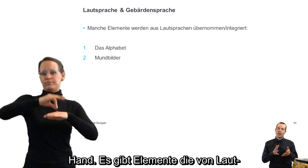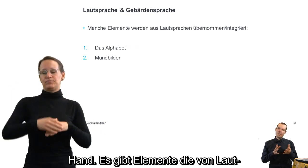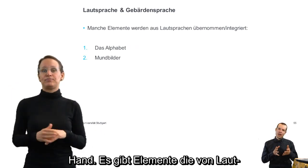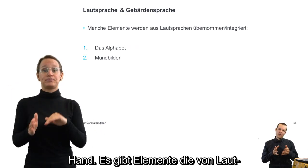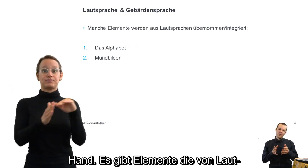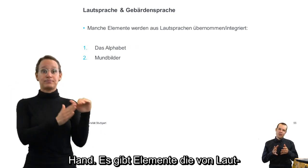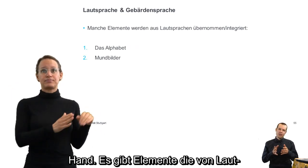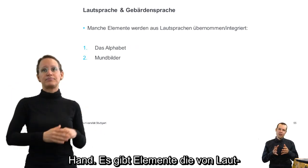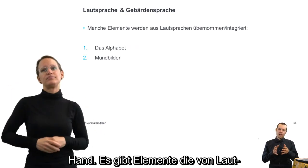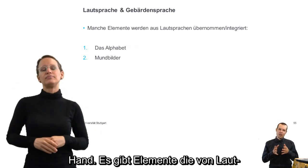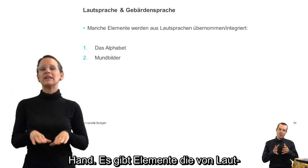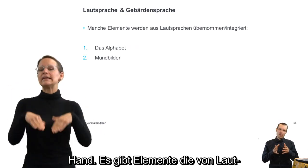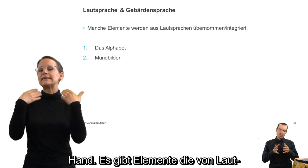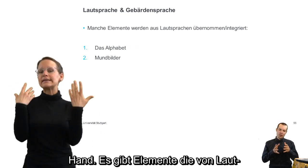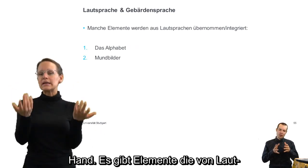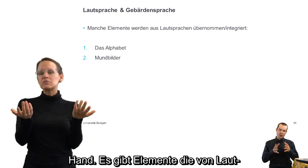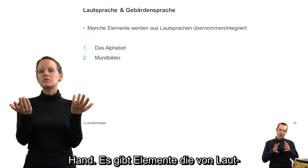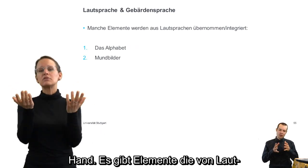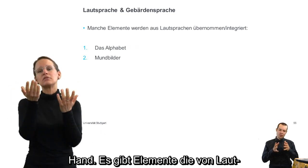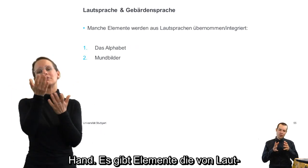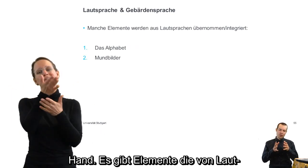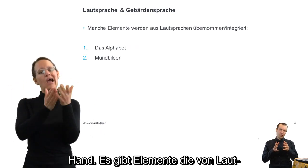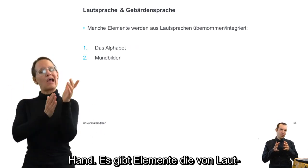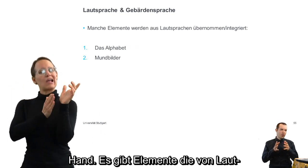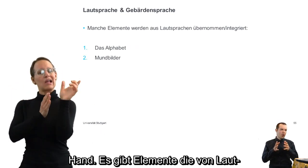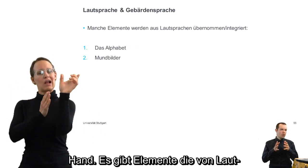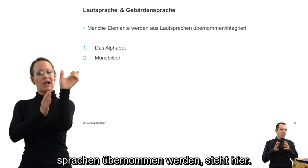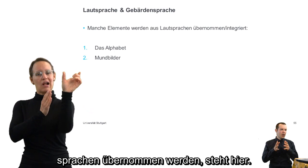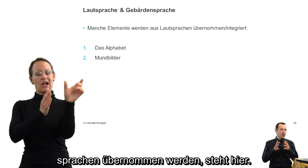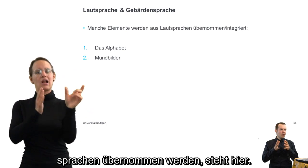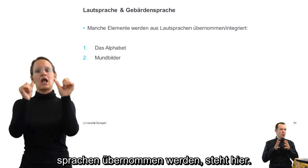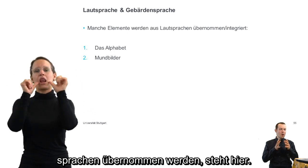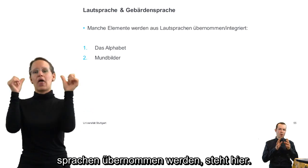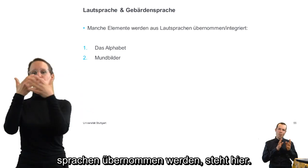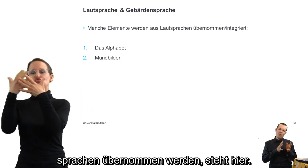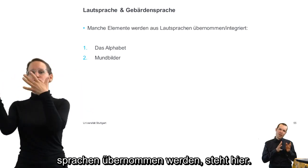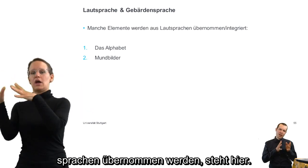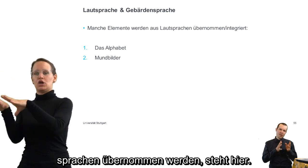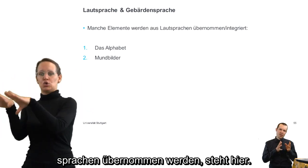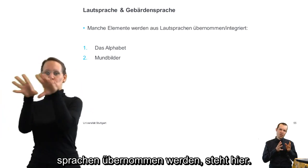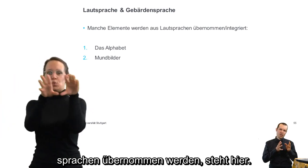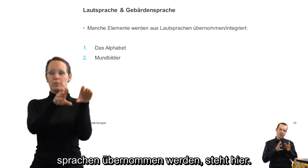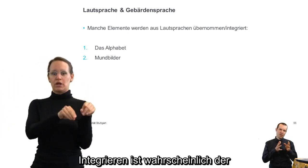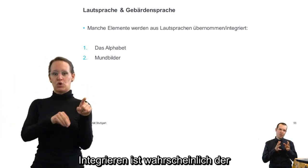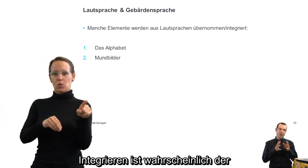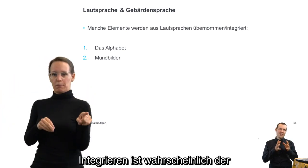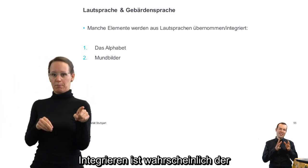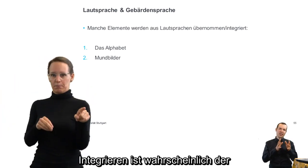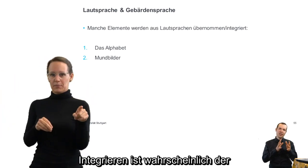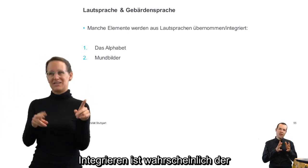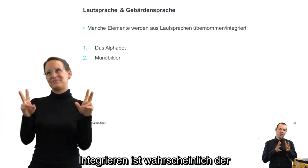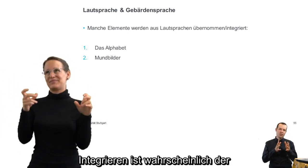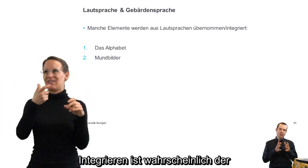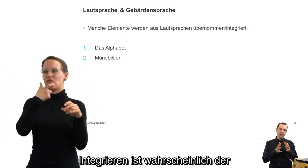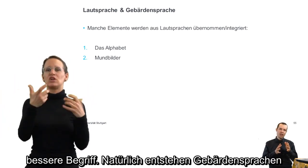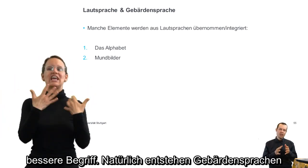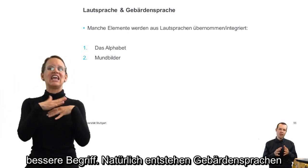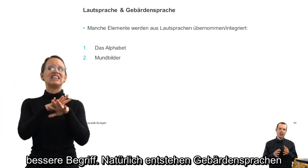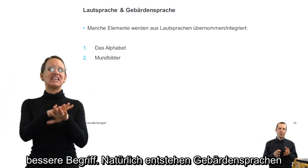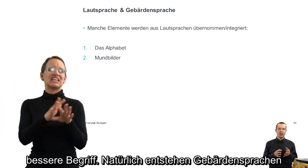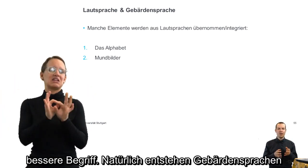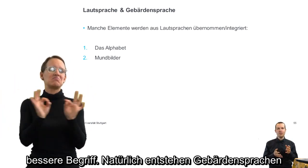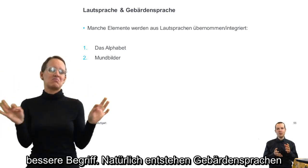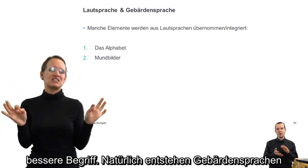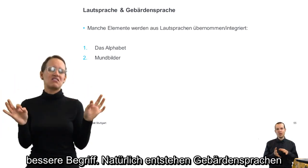Es gibt Elemente, die von Lautsprachen übernommen werden, steht hier. glaube, integrieren ist wahrscheinlich der